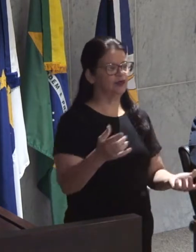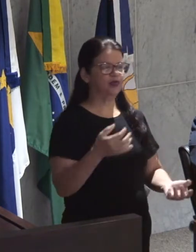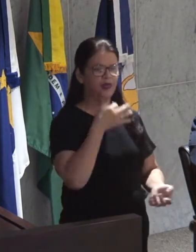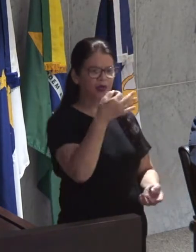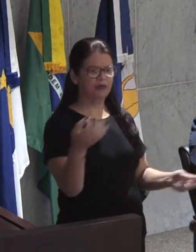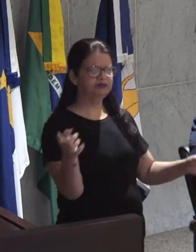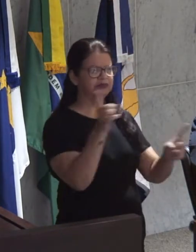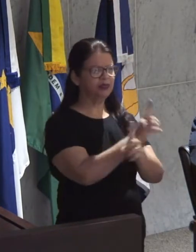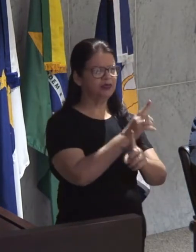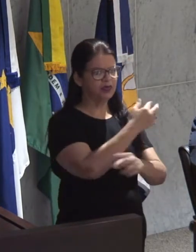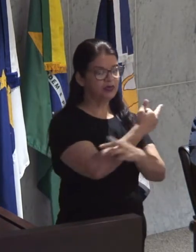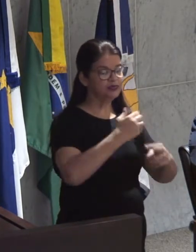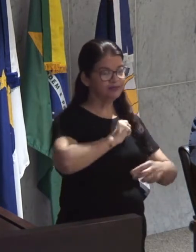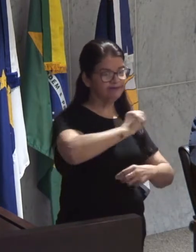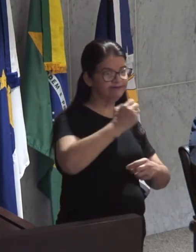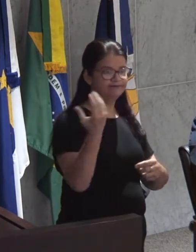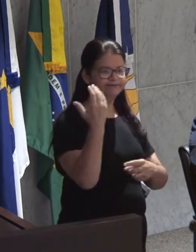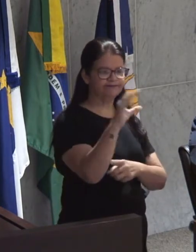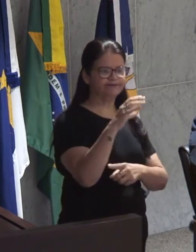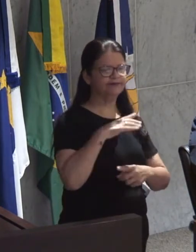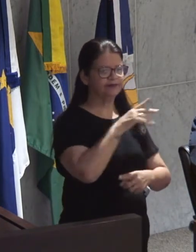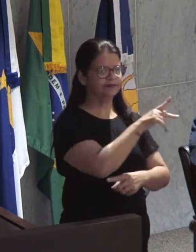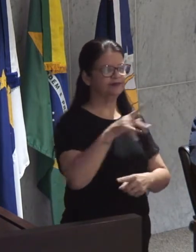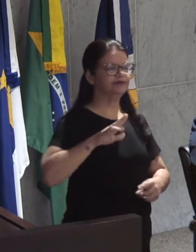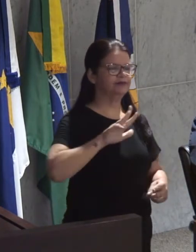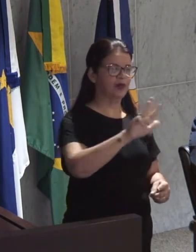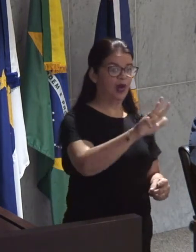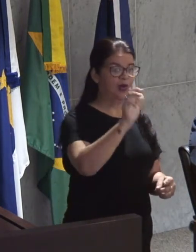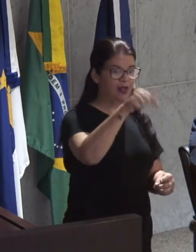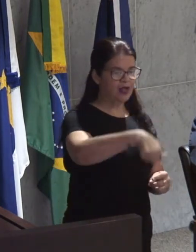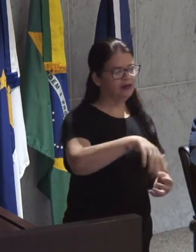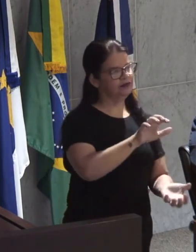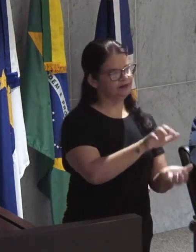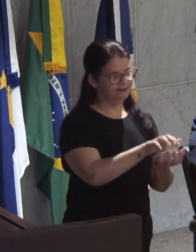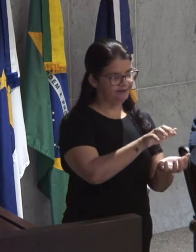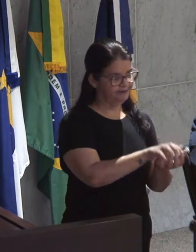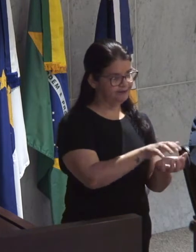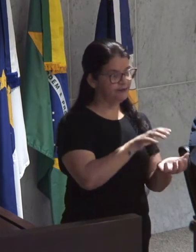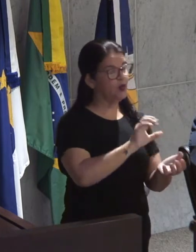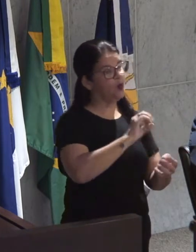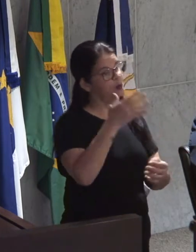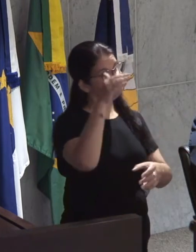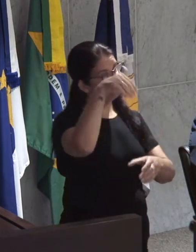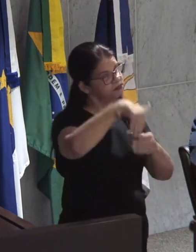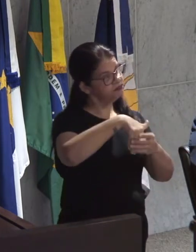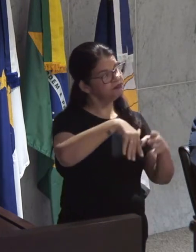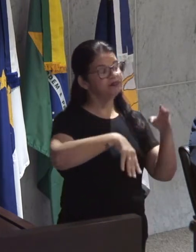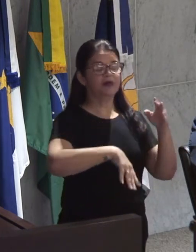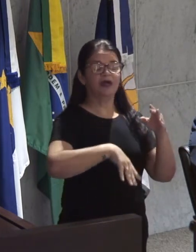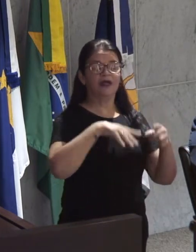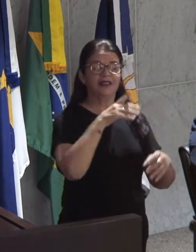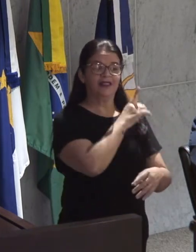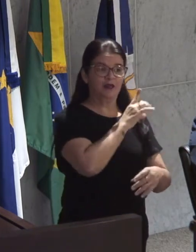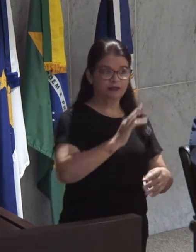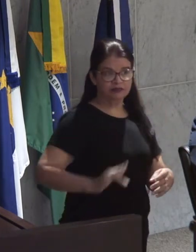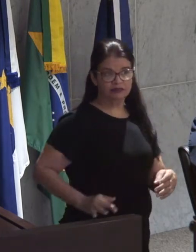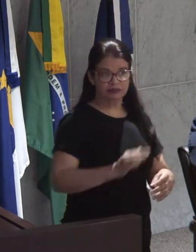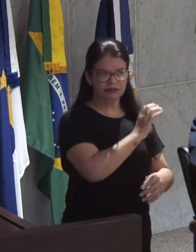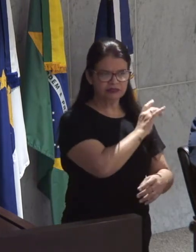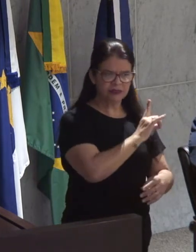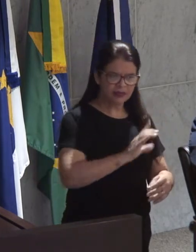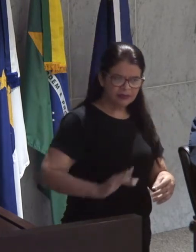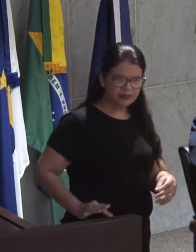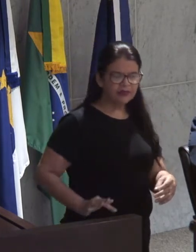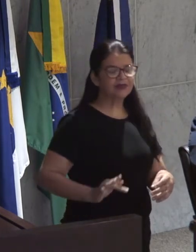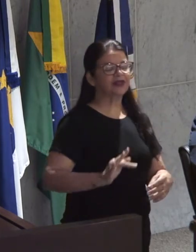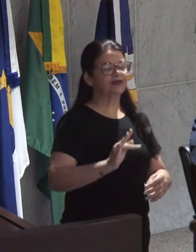que a gente defende que seja implementado pelo presidente Lula aqui em Pernambuco. Ou eleger deputados federais ou estaduais que